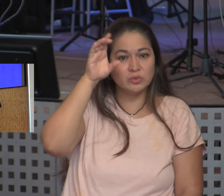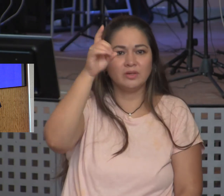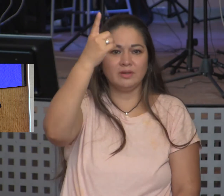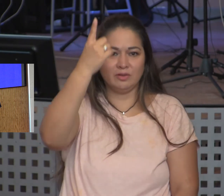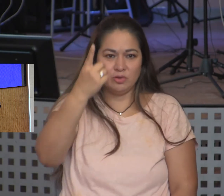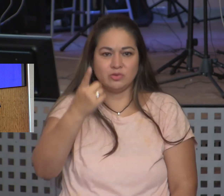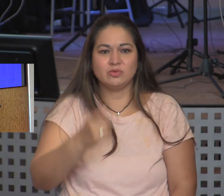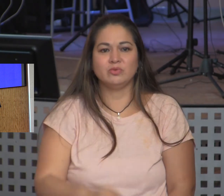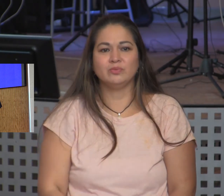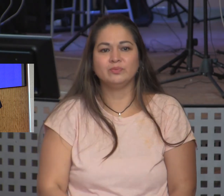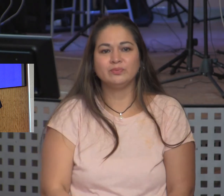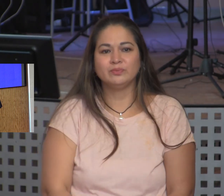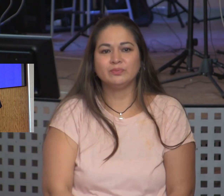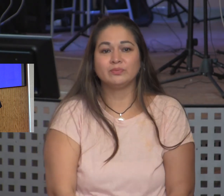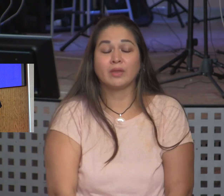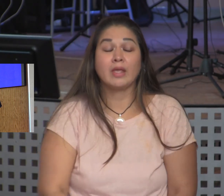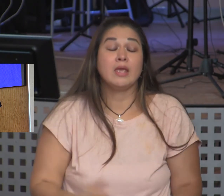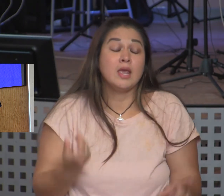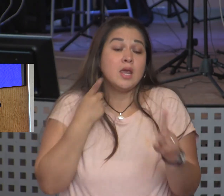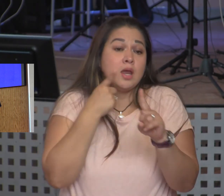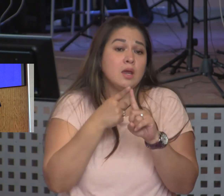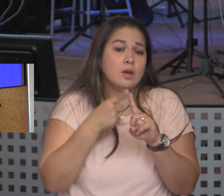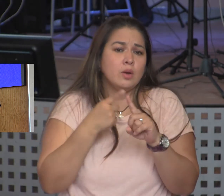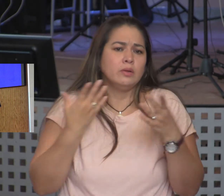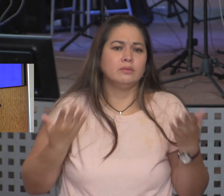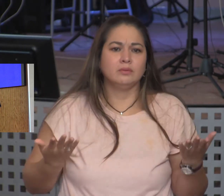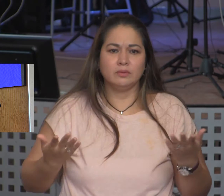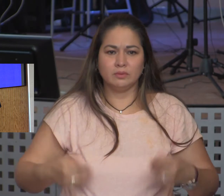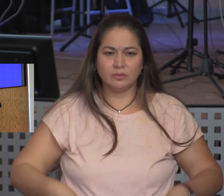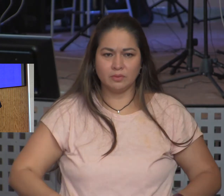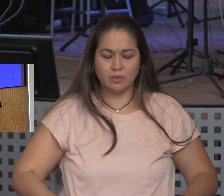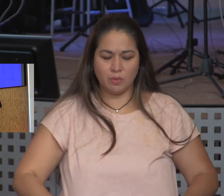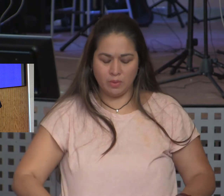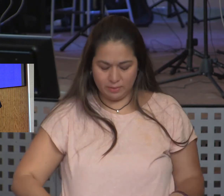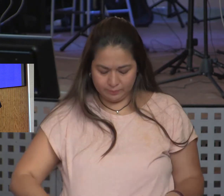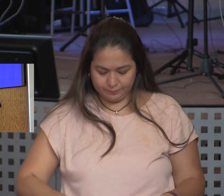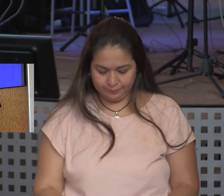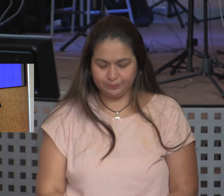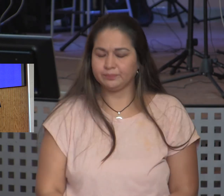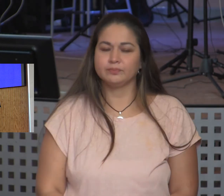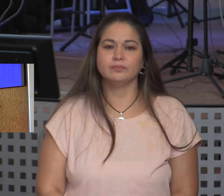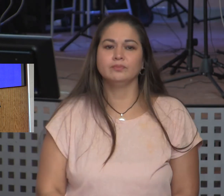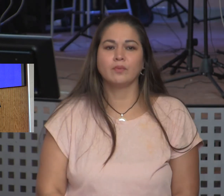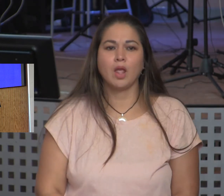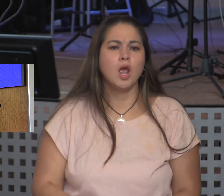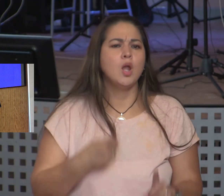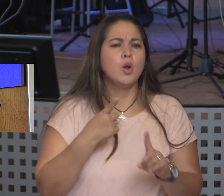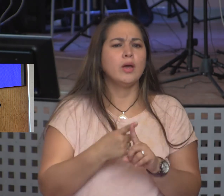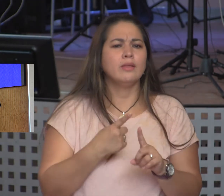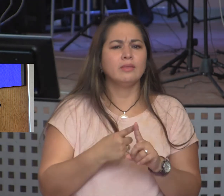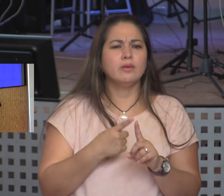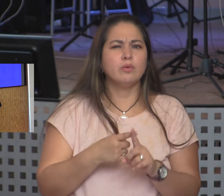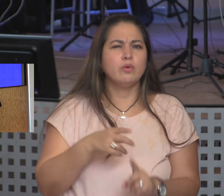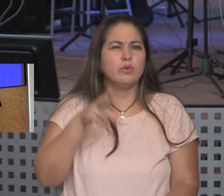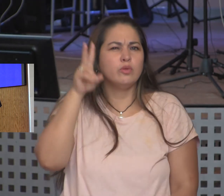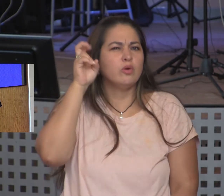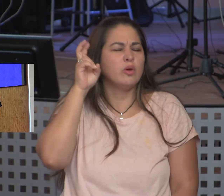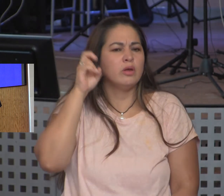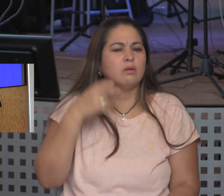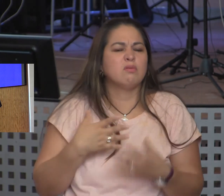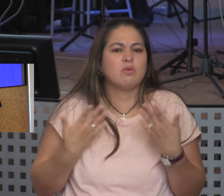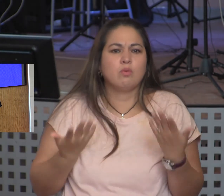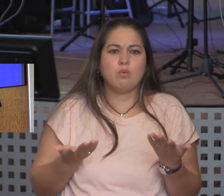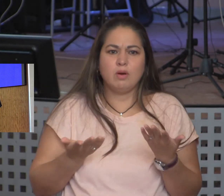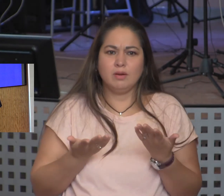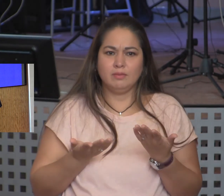El objetivo, ellos se van a dar cuenta que el objetivo de oír no es saber, no es